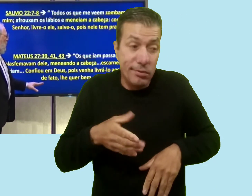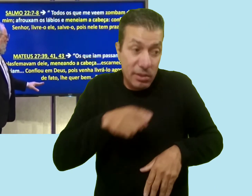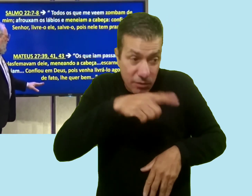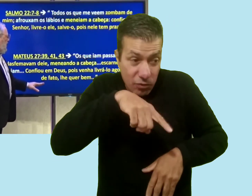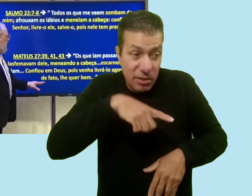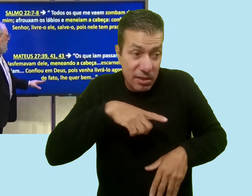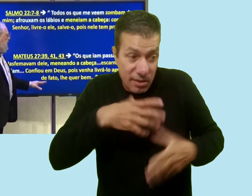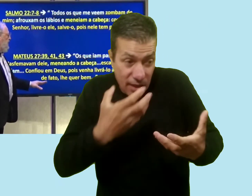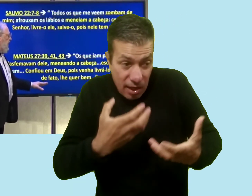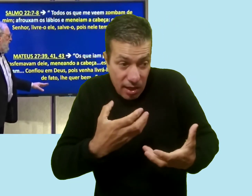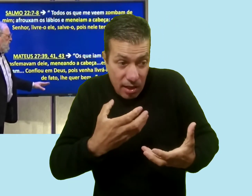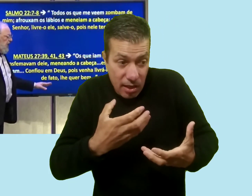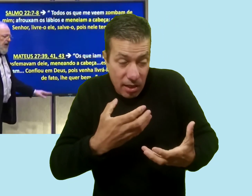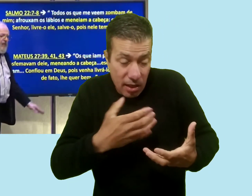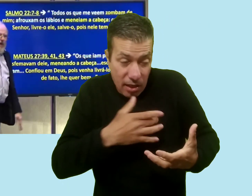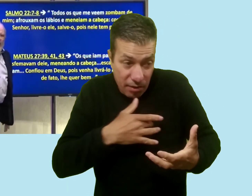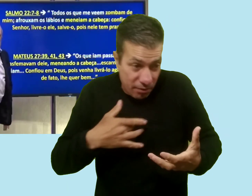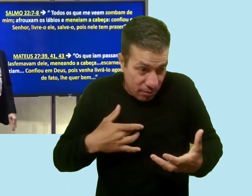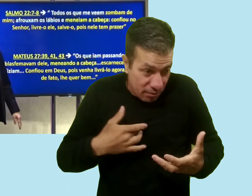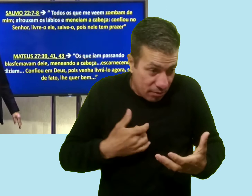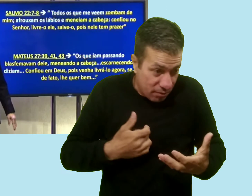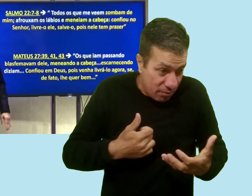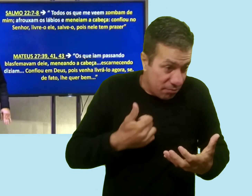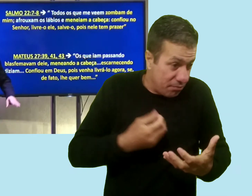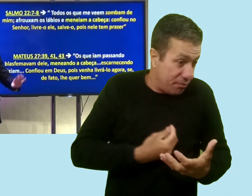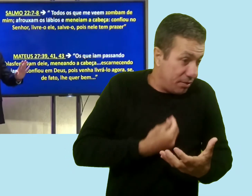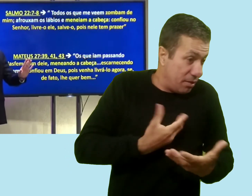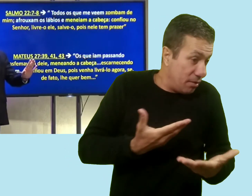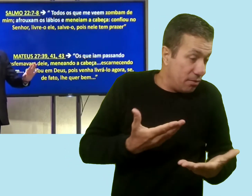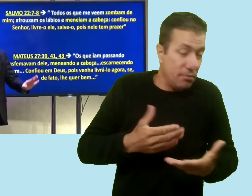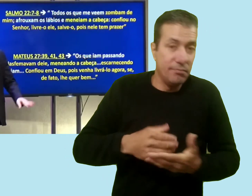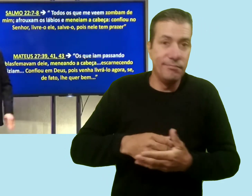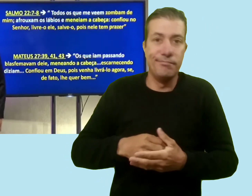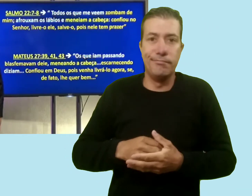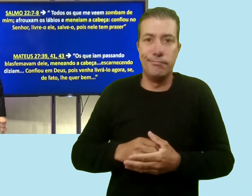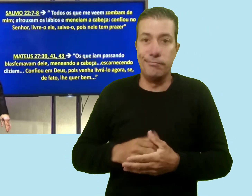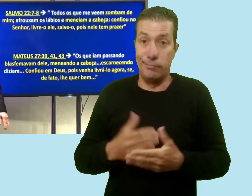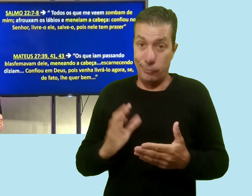livrá-lo agora, se de fato lhe quer bem. Tudo coincidência, né?